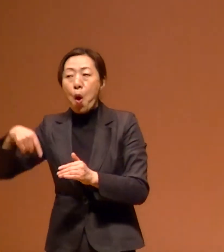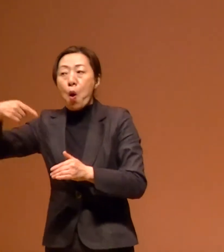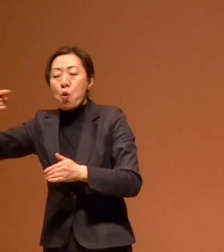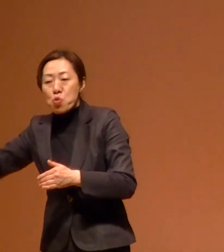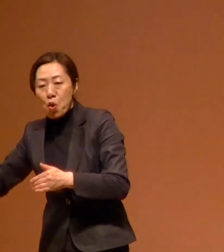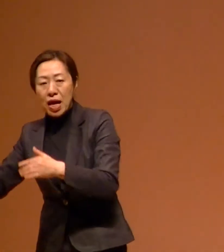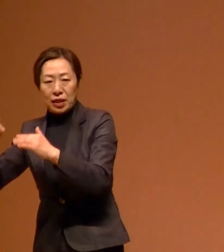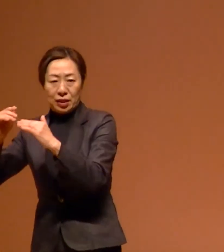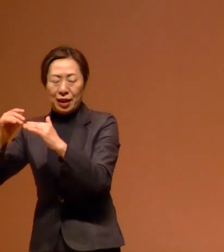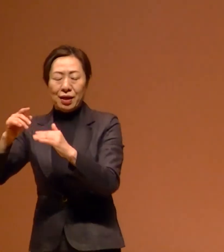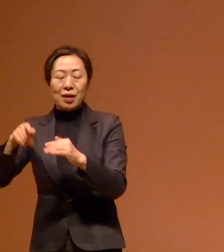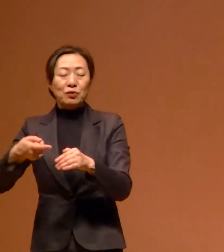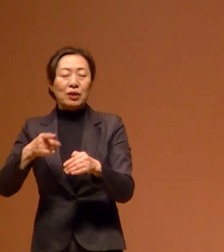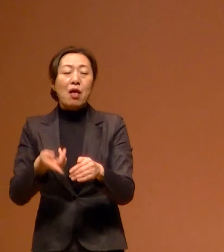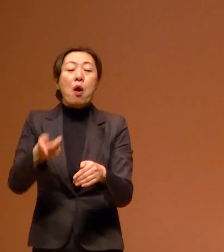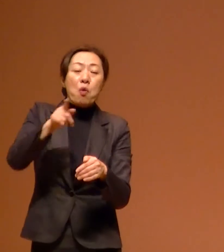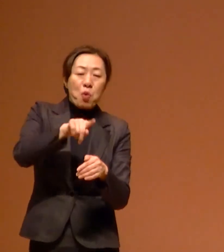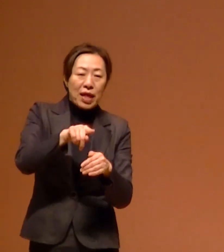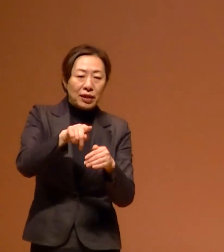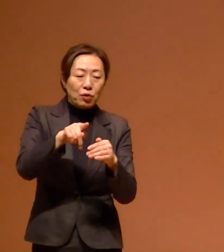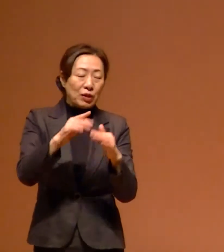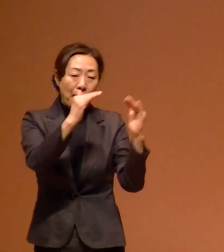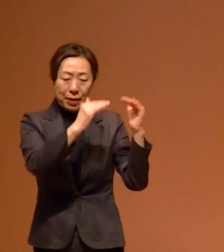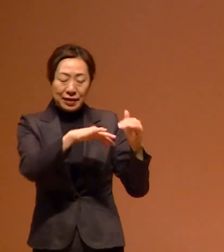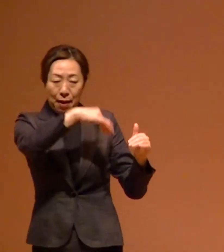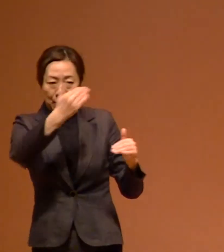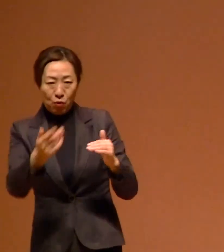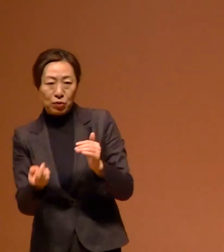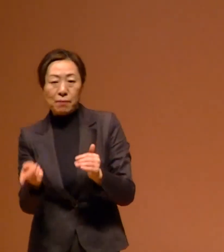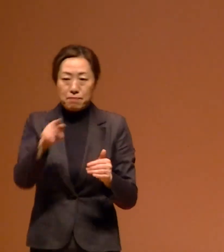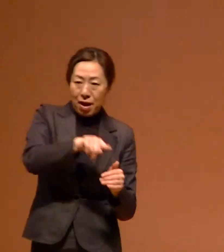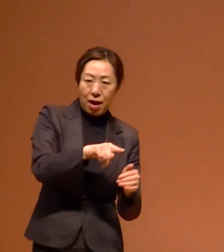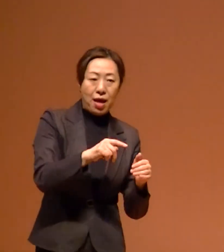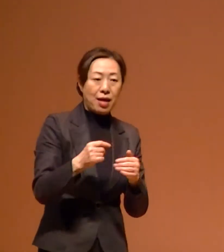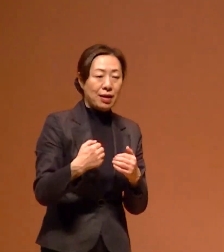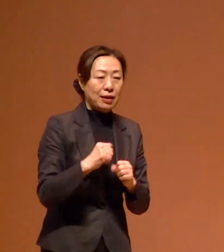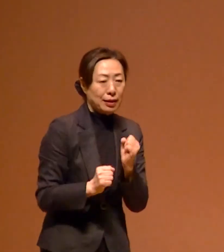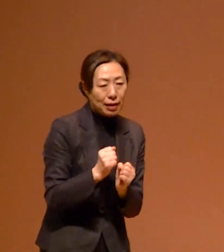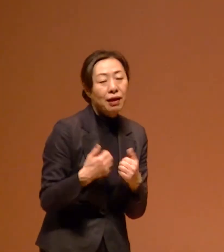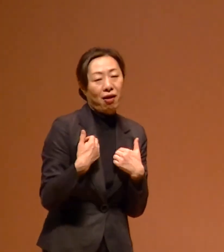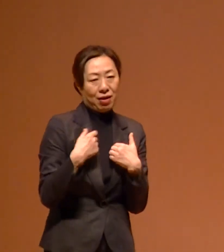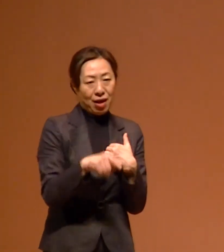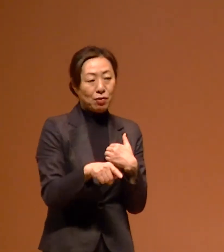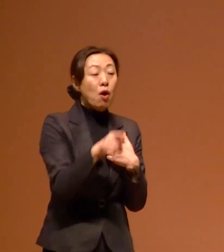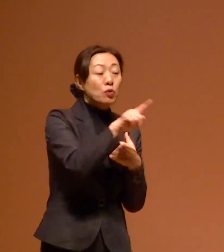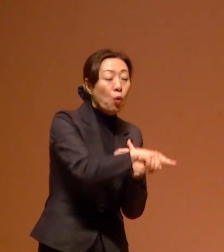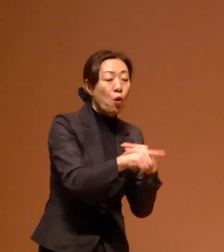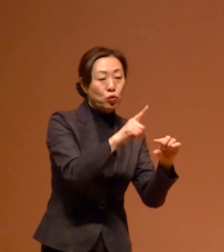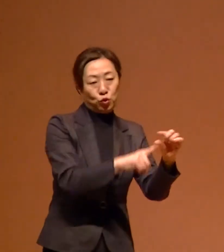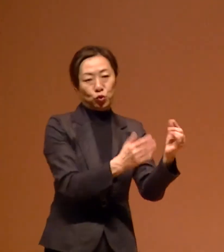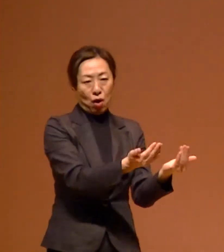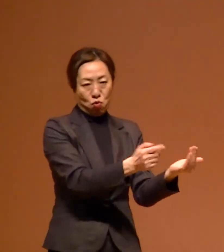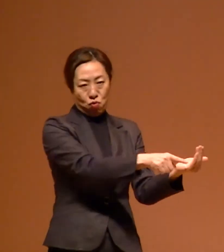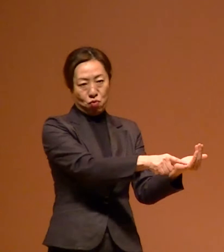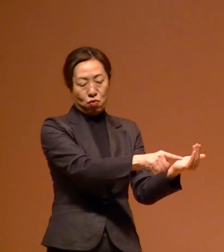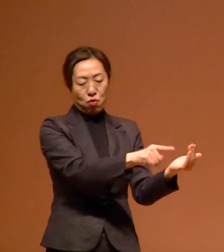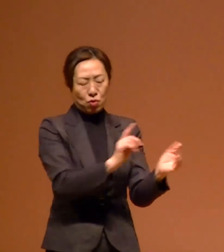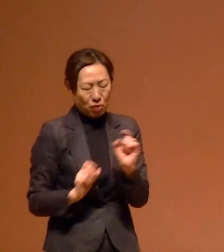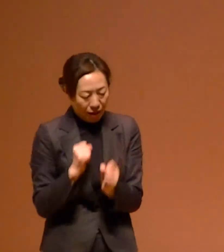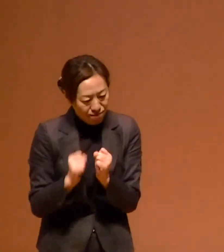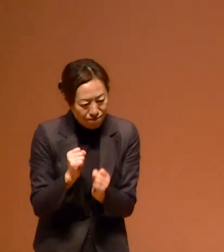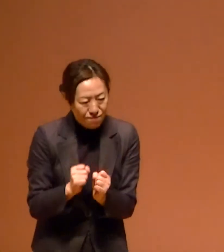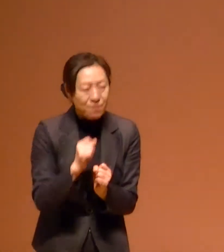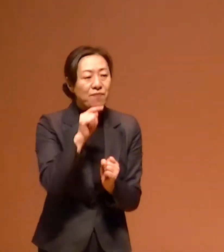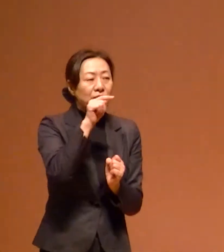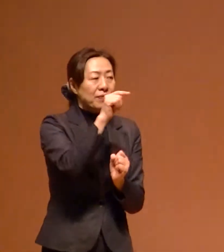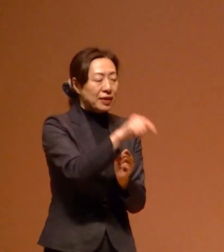と中学校まで行けないということで、まあ知らない山だったんですけども、とりあえず上がって